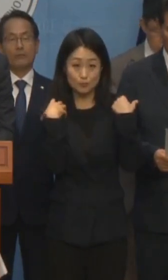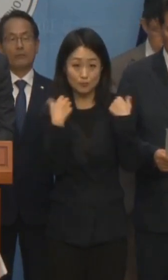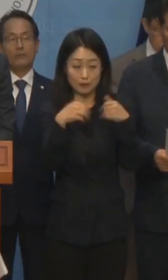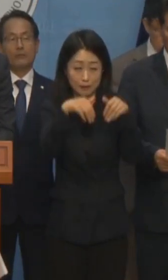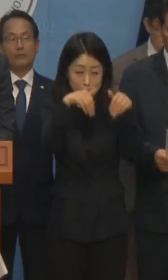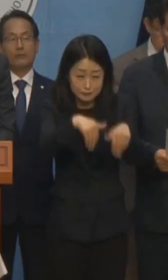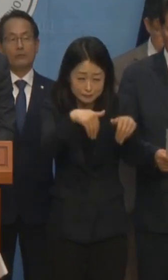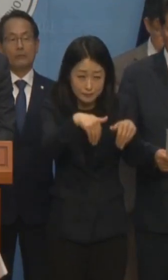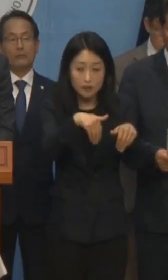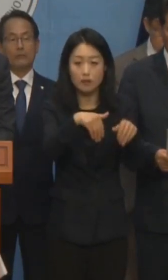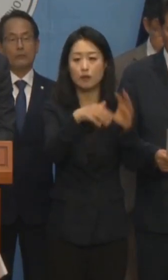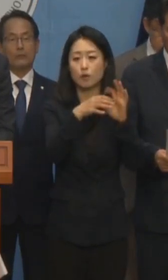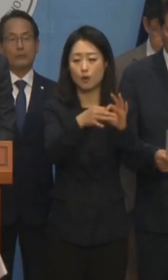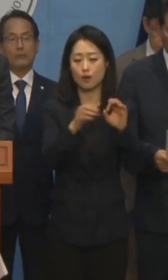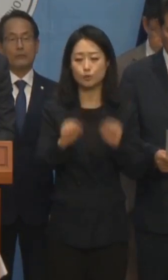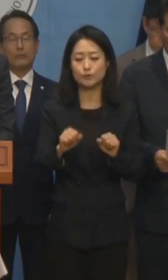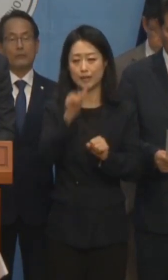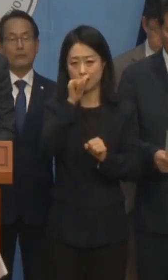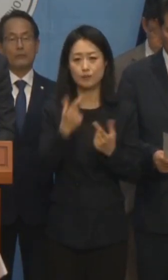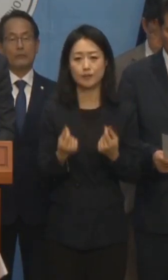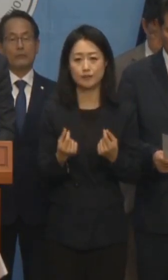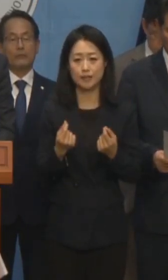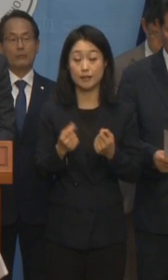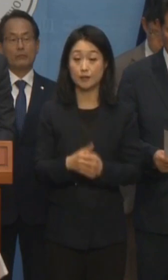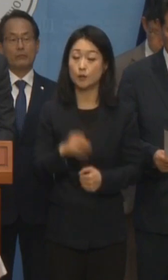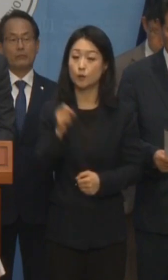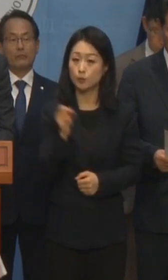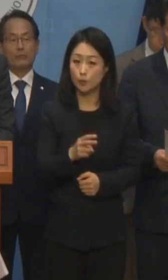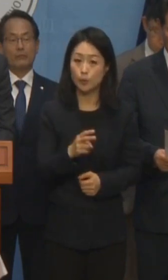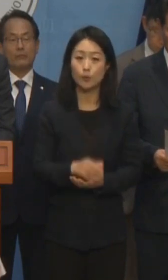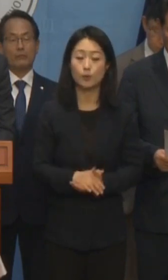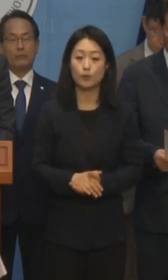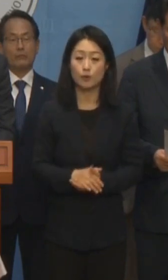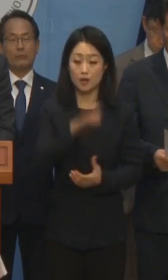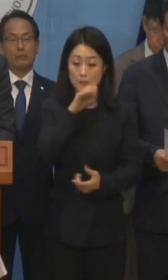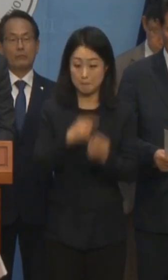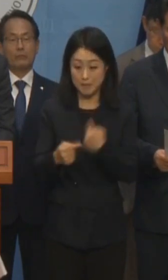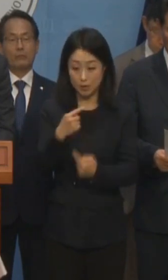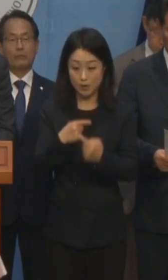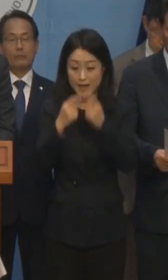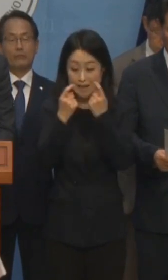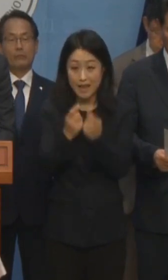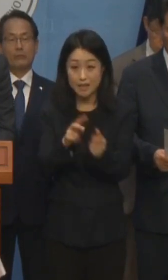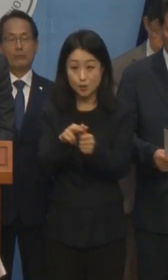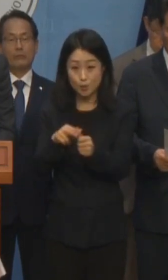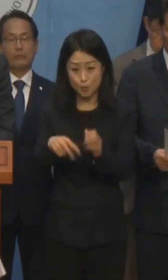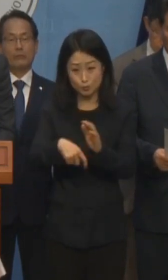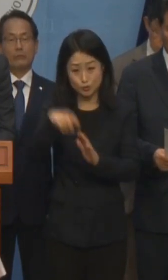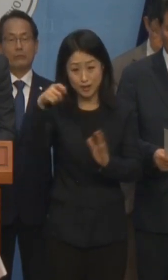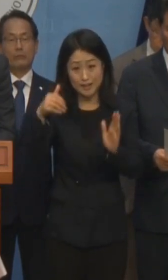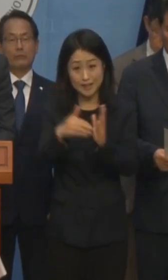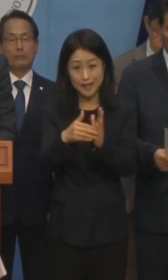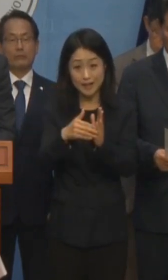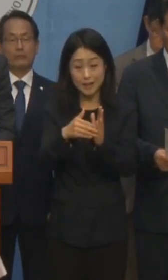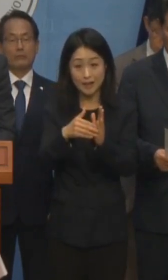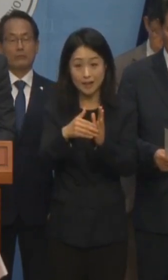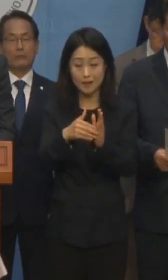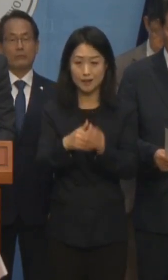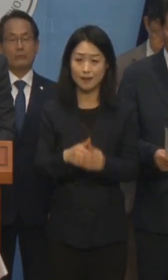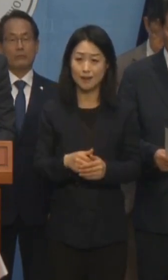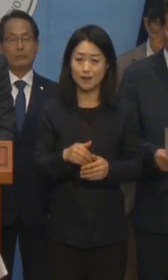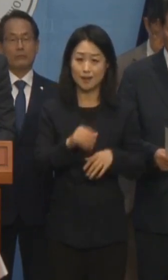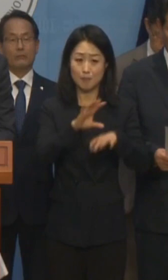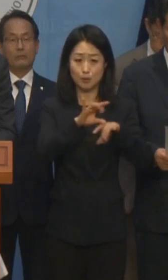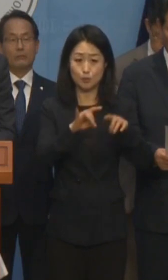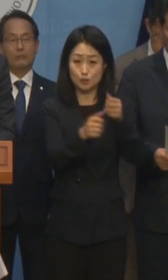위해 존재하는 것인가? 더욱 경악스러운 것은 민원인들의 개인정보를 누설했다는 방심위원장의